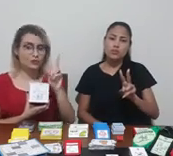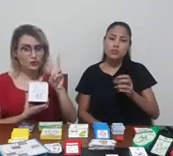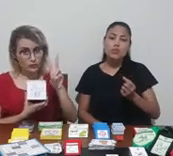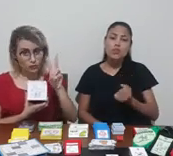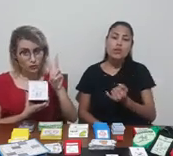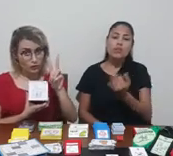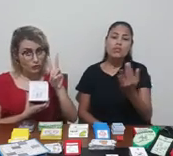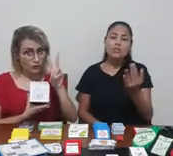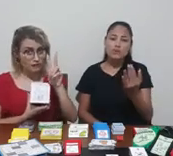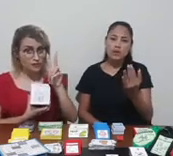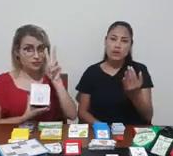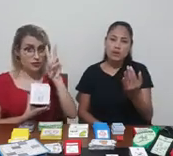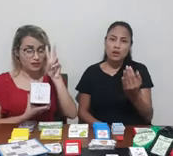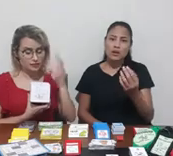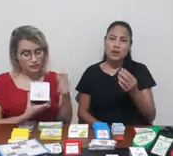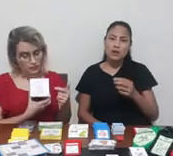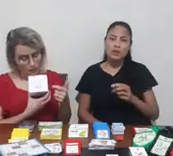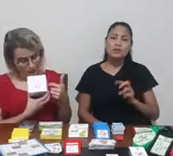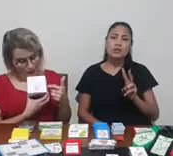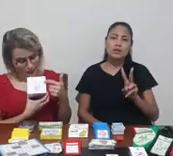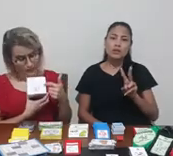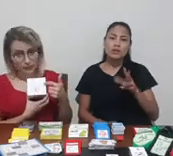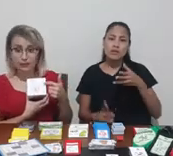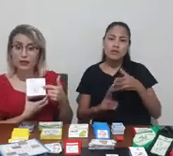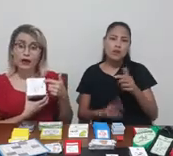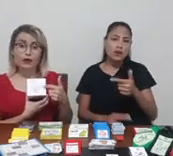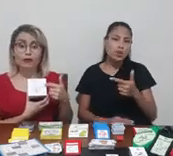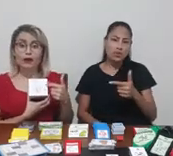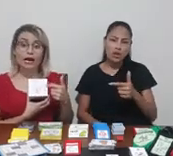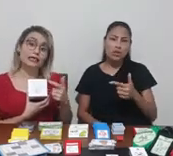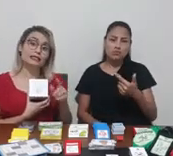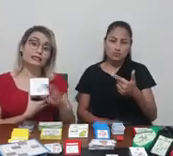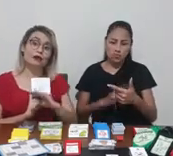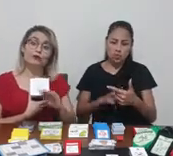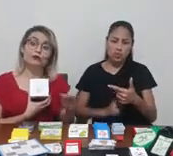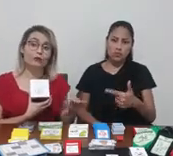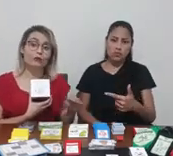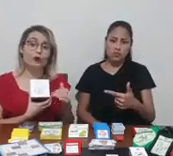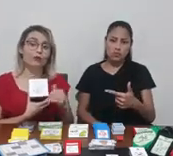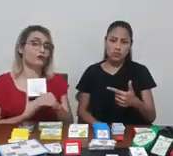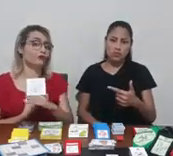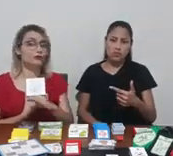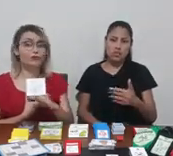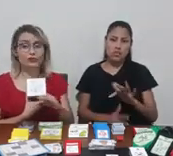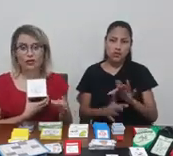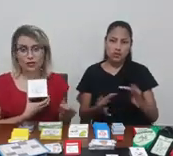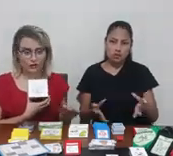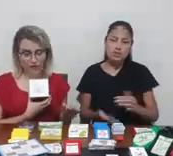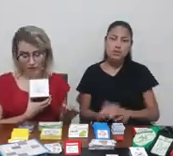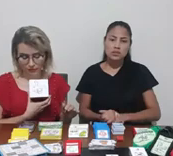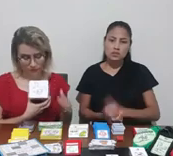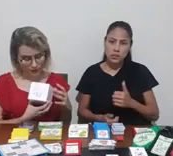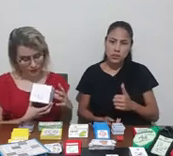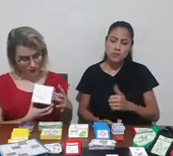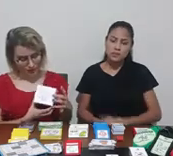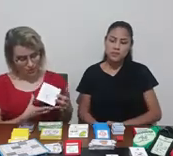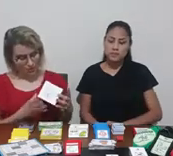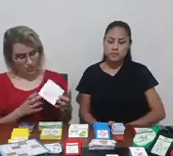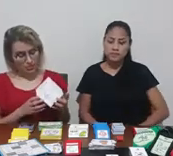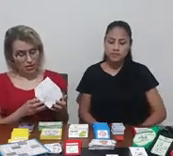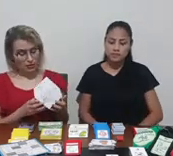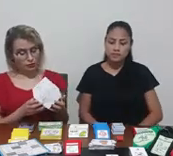as coisas. Então, o número com referência é assim, e assim é um cardinal normal, é um número sem referência,